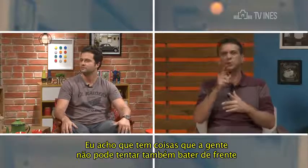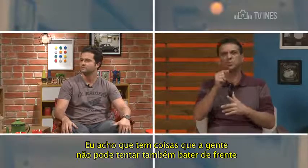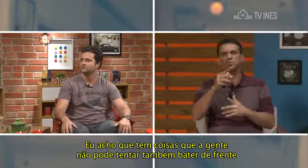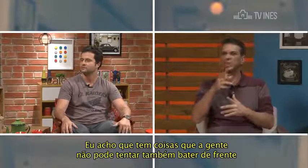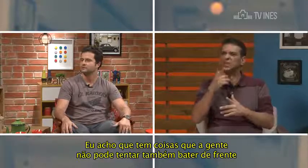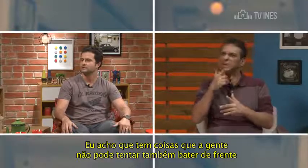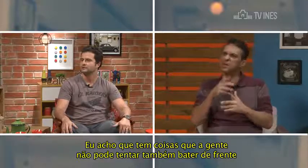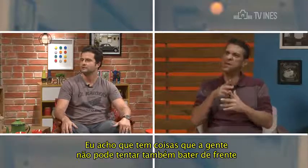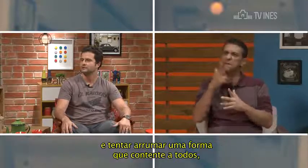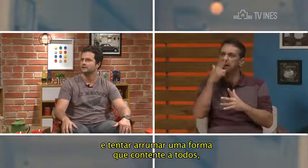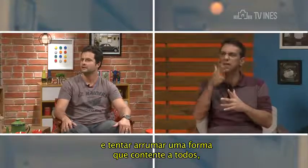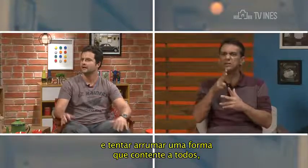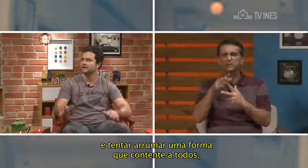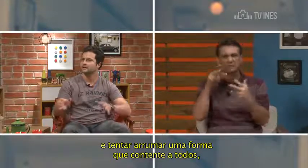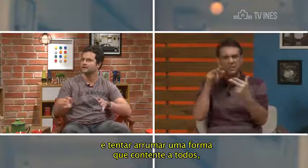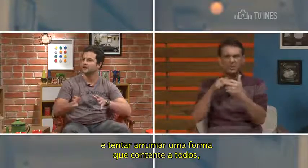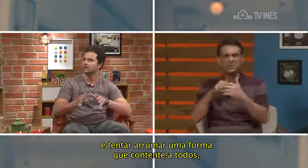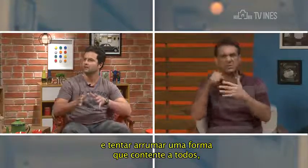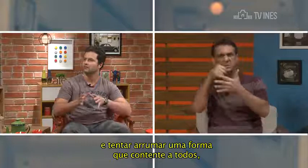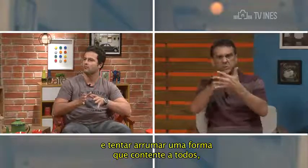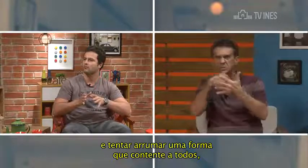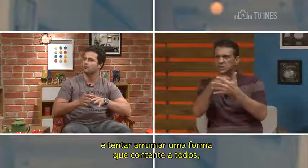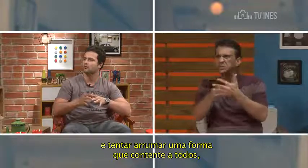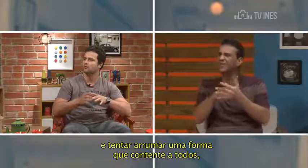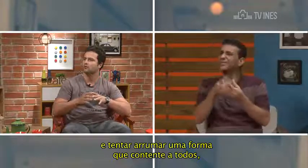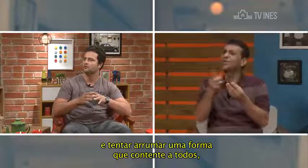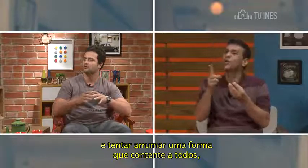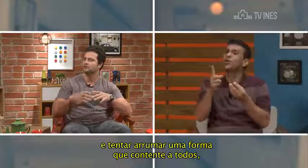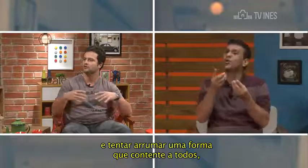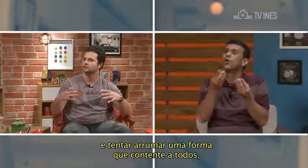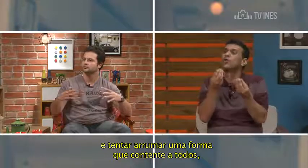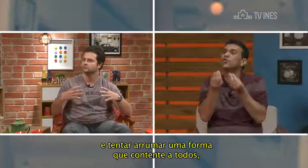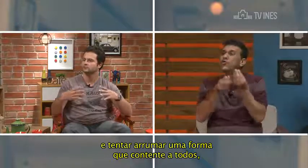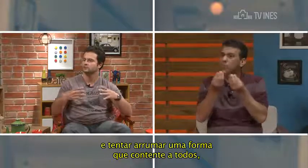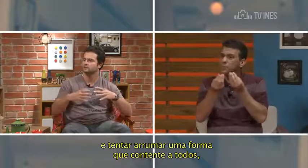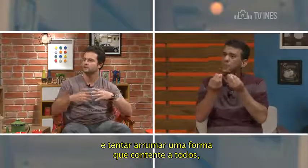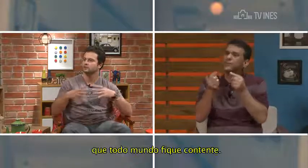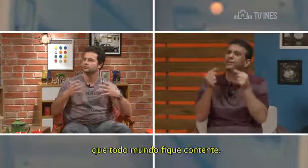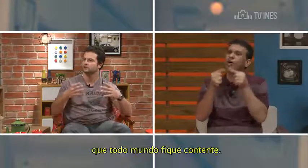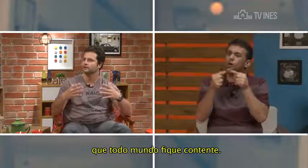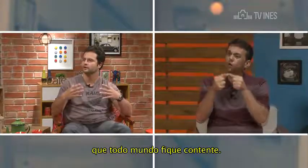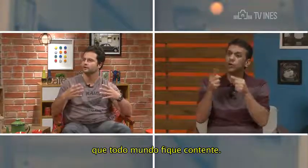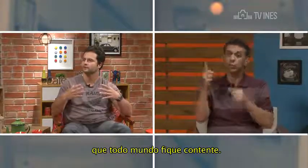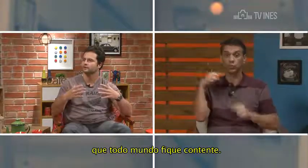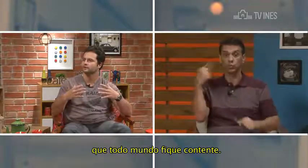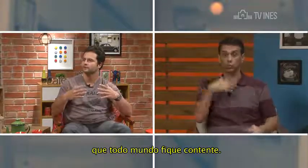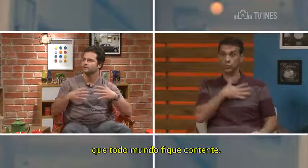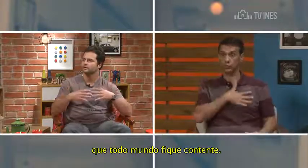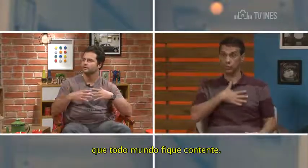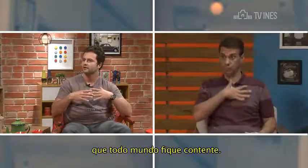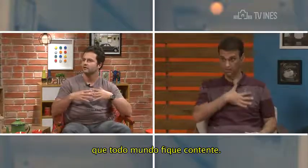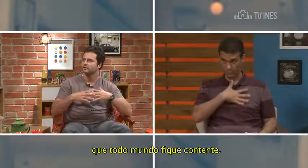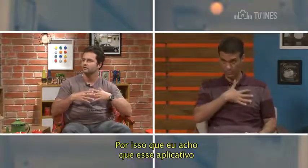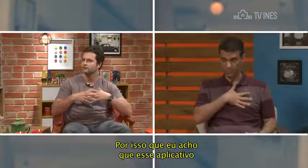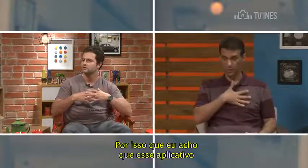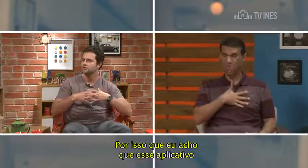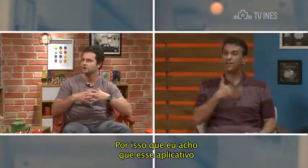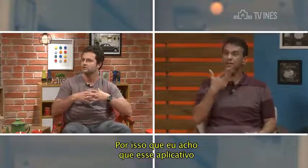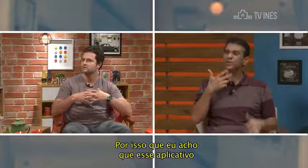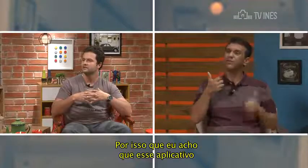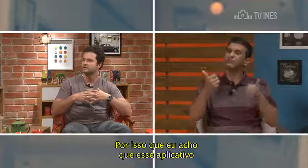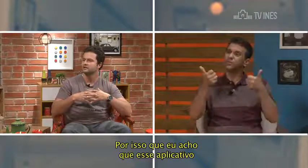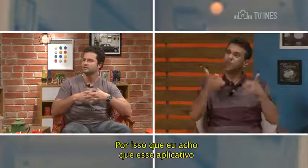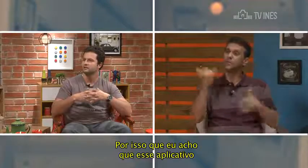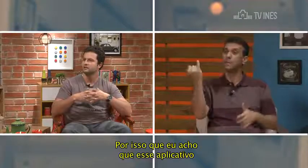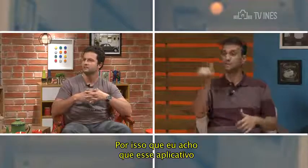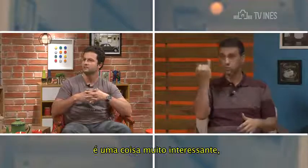frente e tentar arrumar uma forma que contente a todos, né? Que todo mundo fique contente, né? Então, por isso que eu